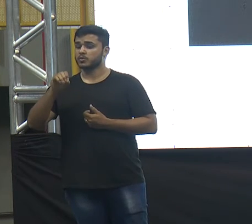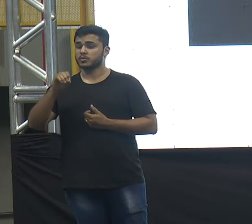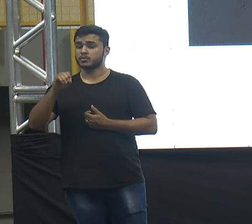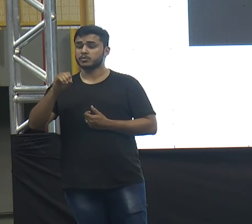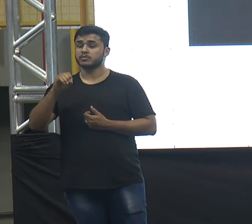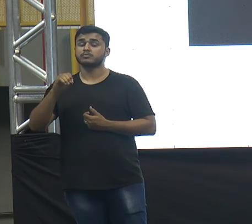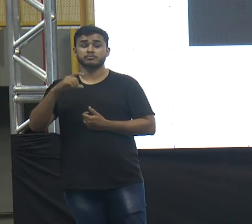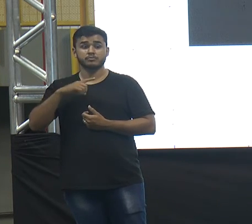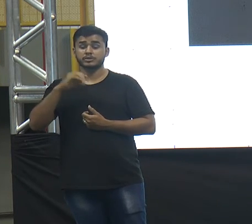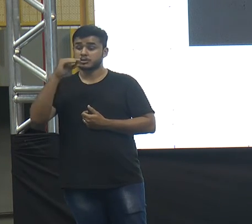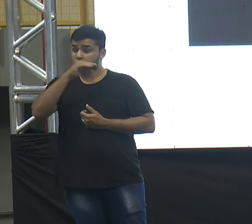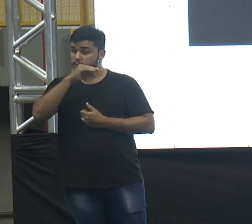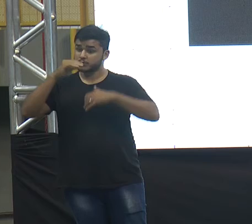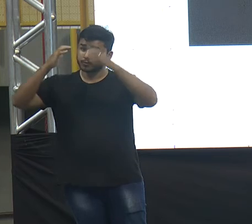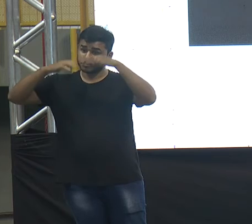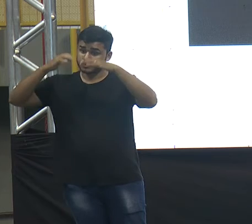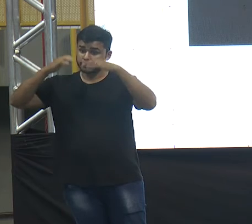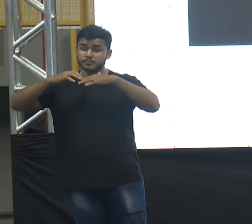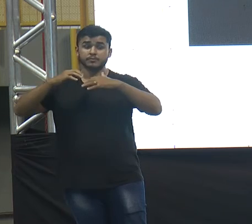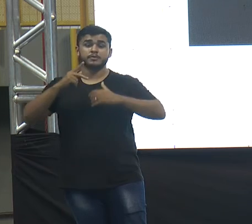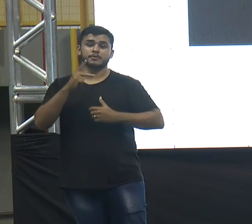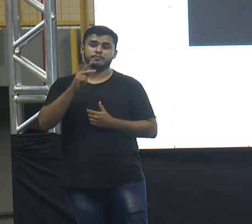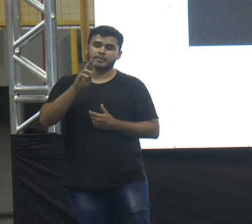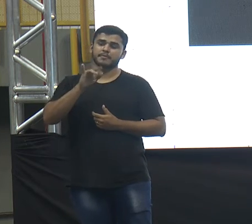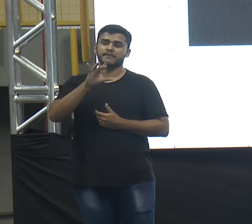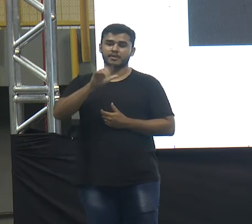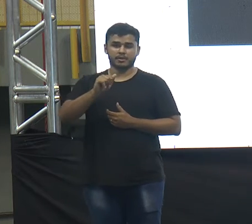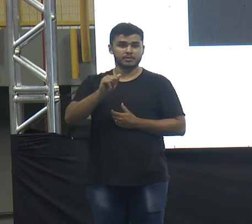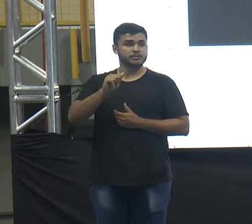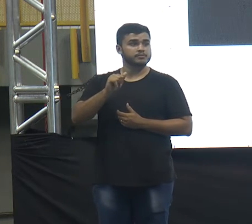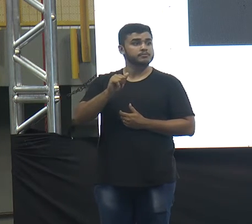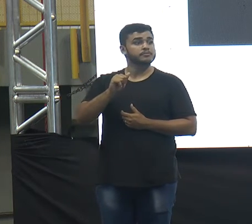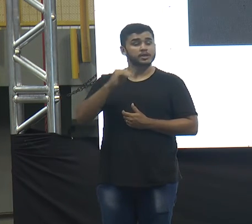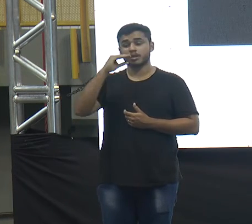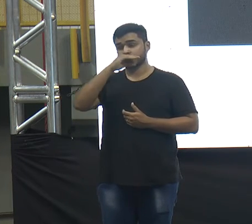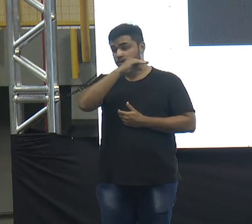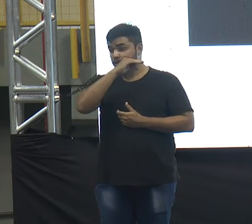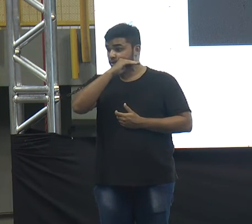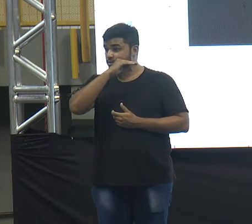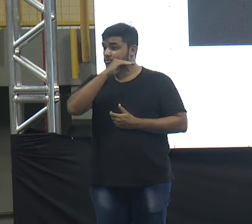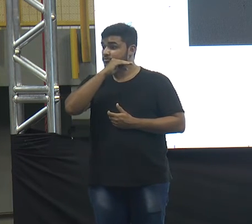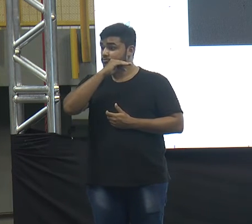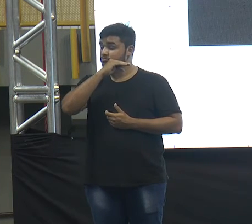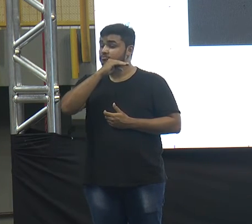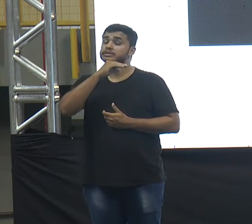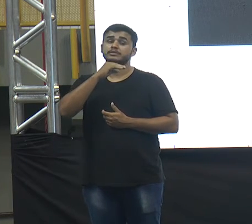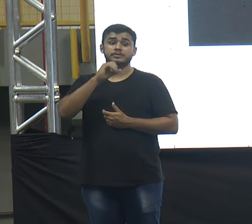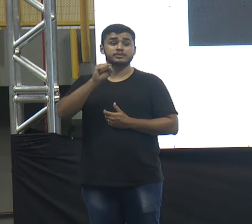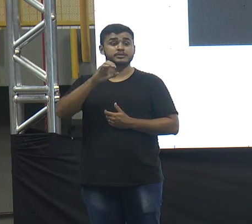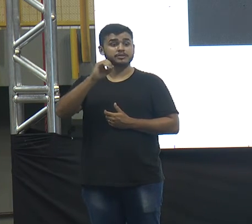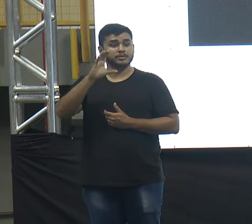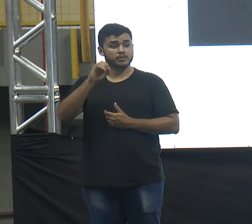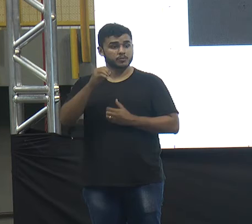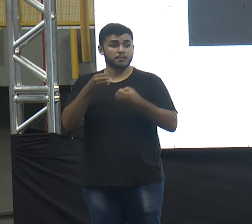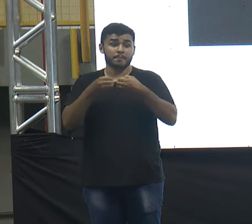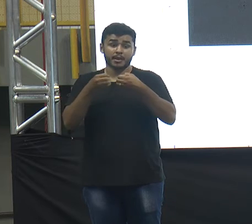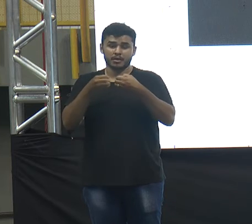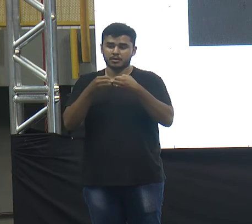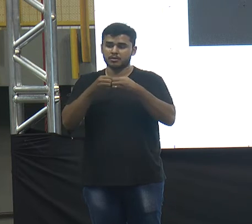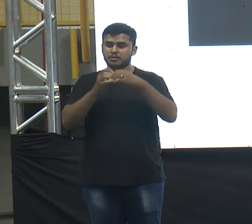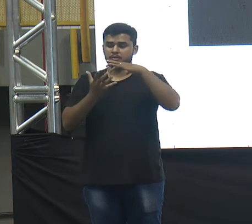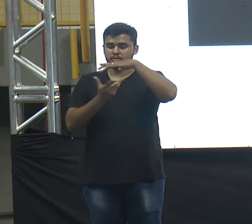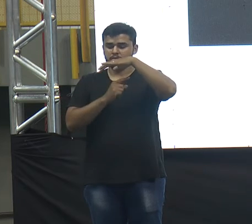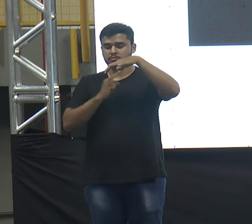A primavera, quente, seca. Isso ao longo da região do Equador,